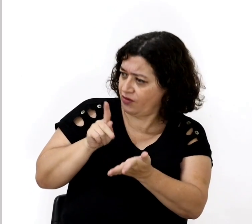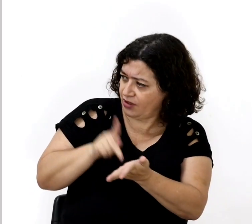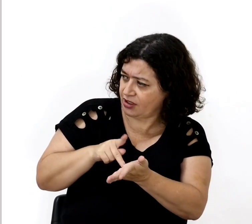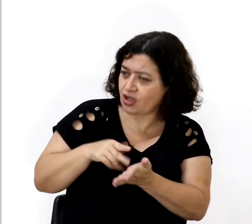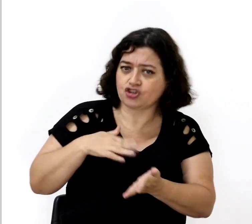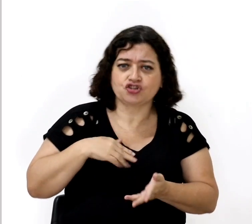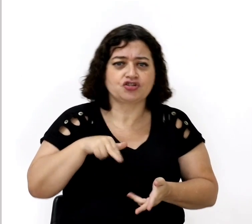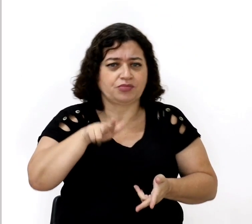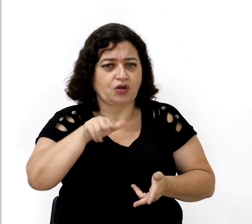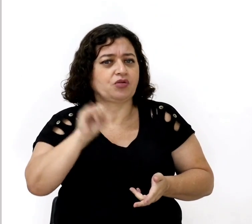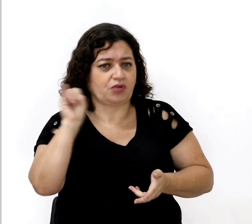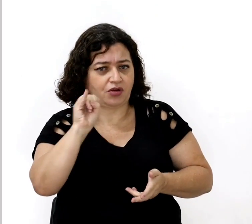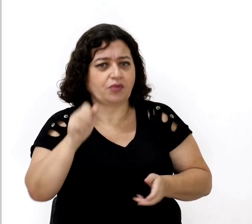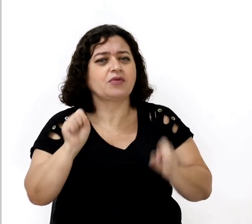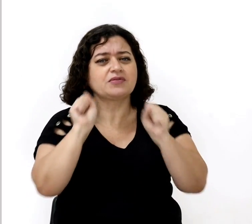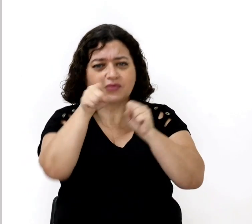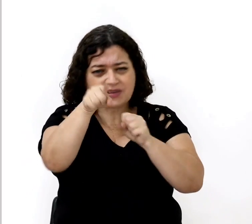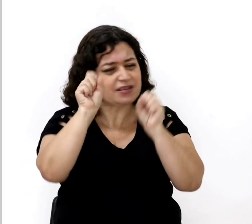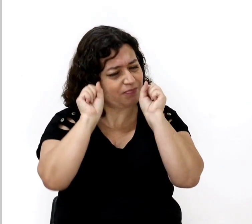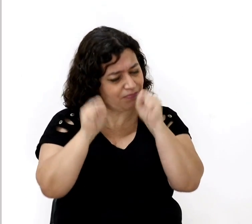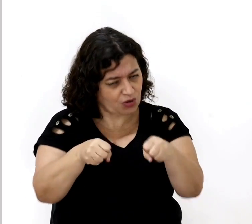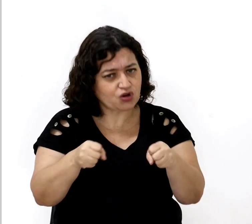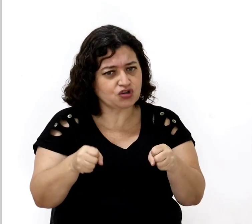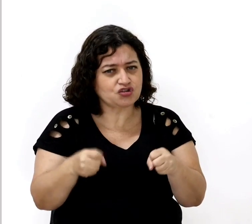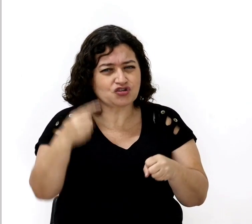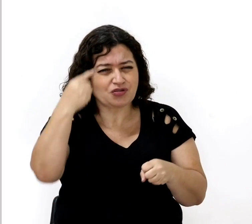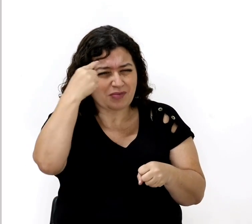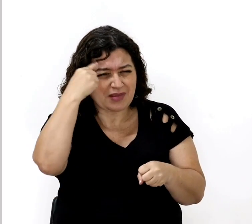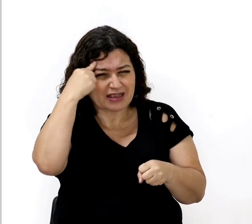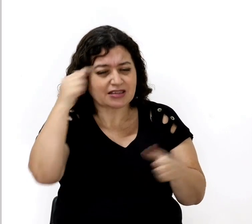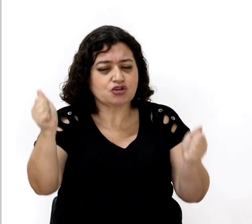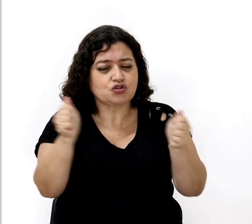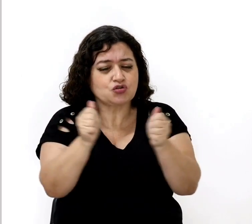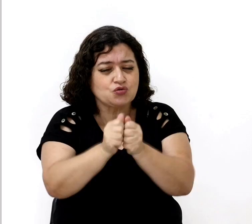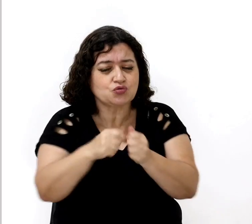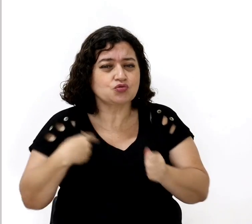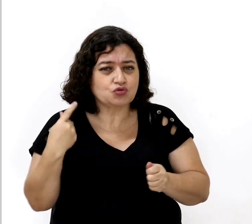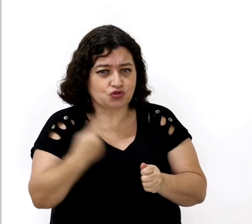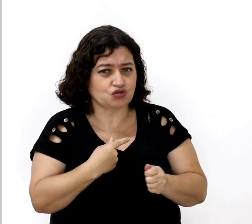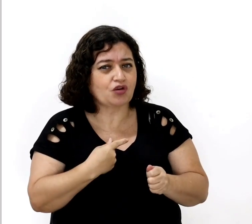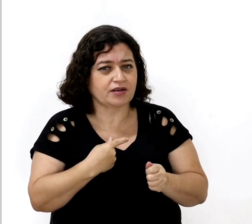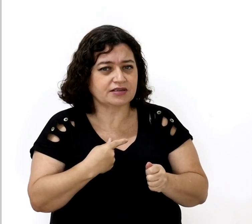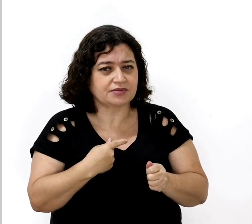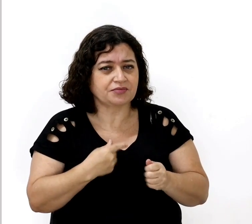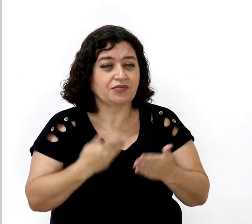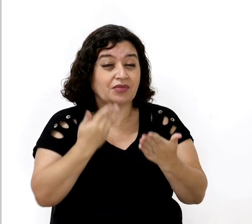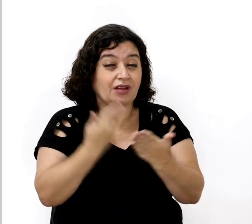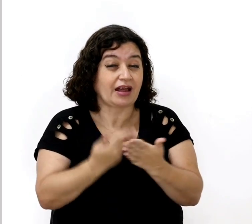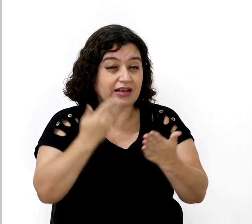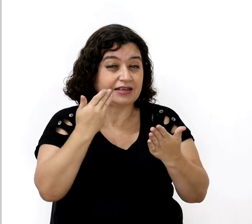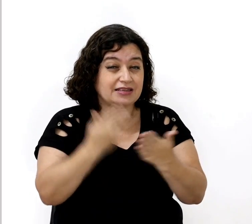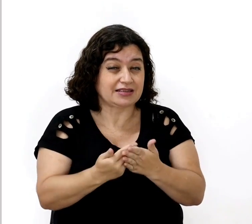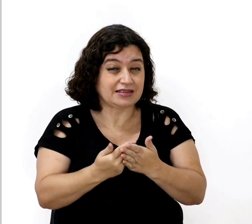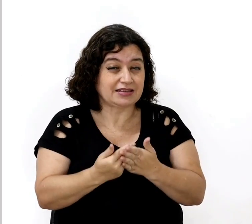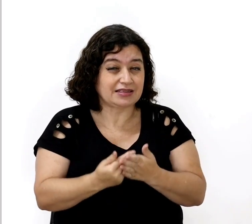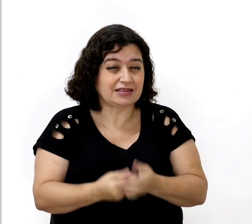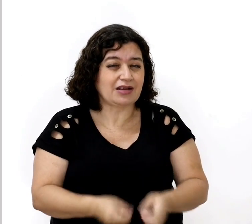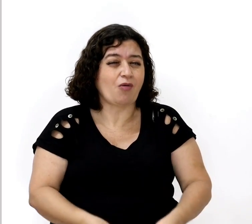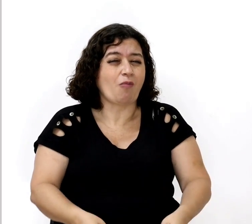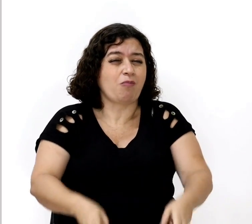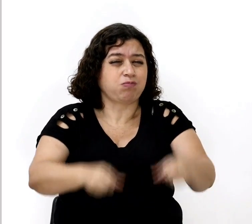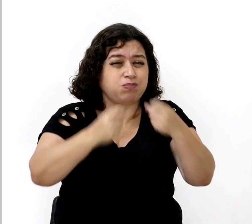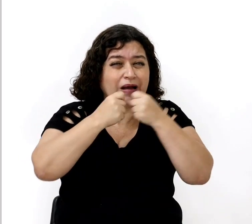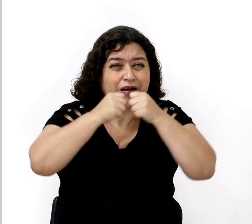pode refletir isso conosco. A lição está nos dando ampliando a perspectiva, né?